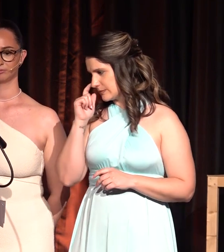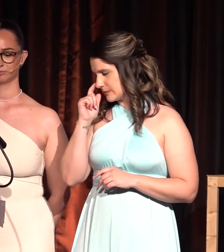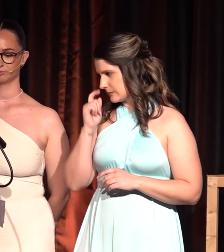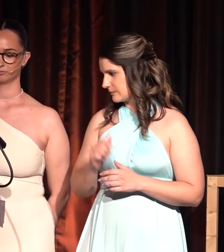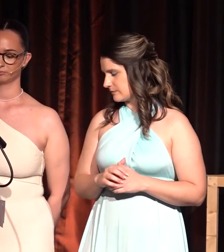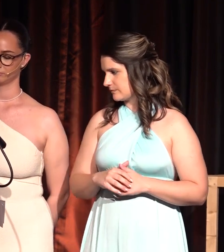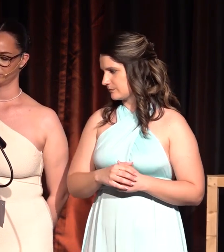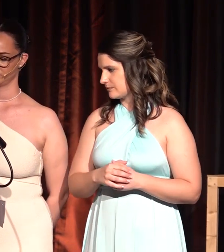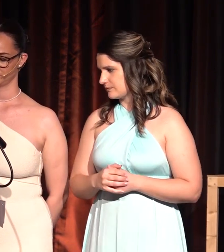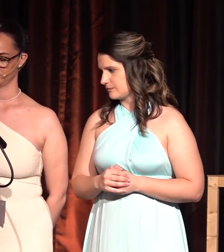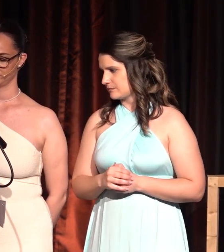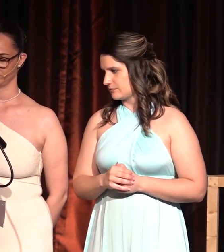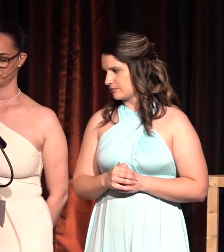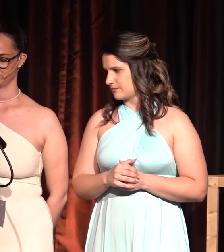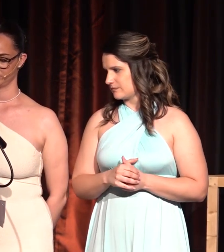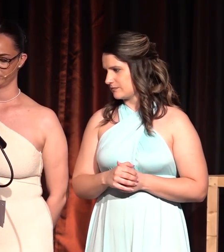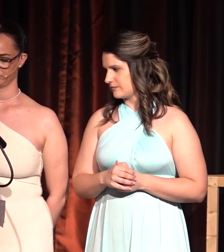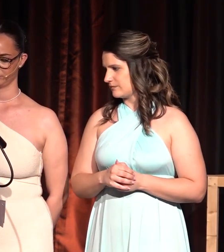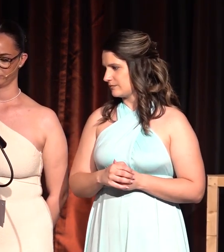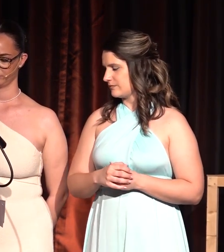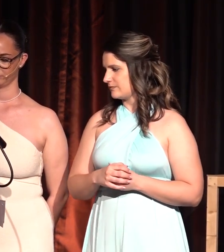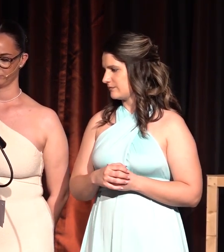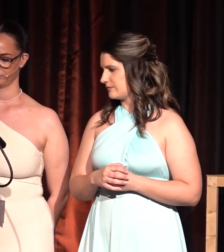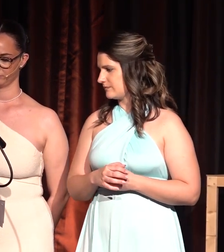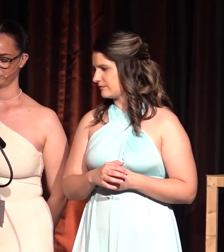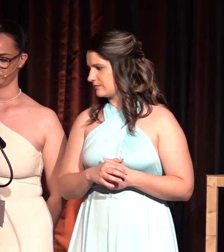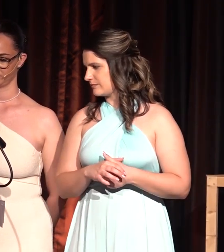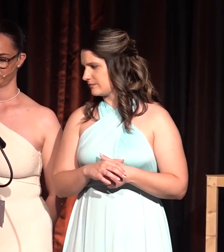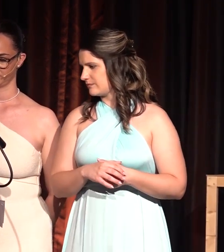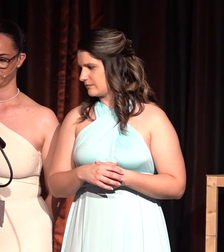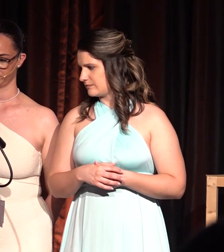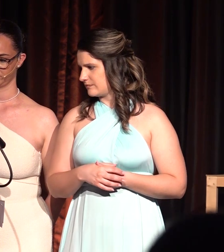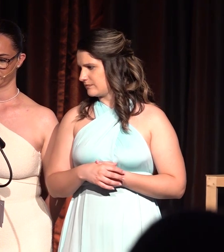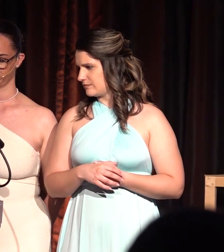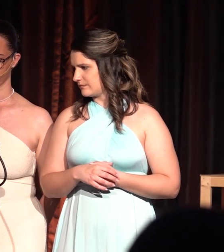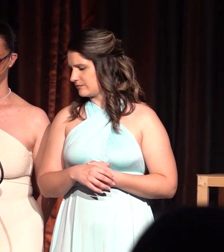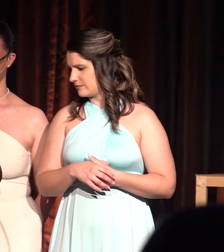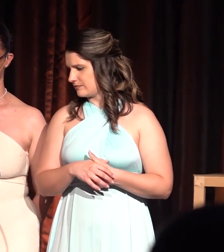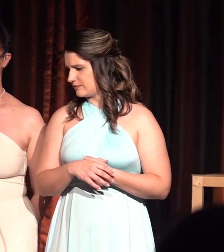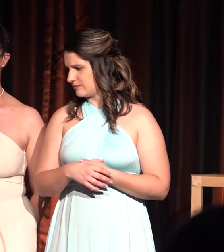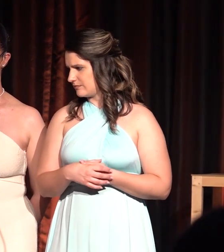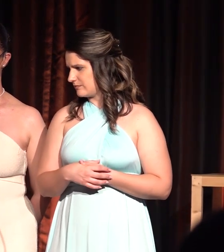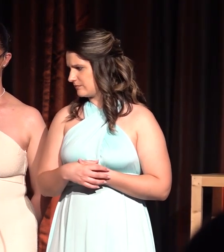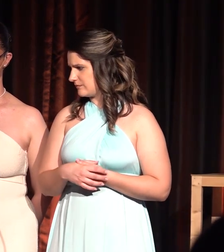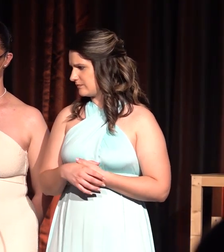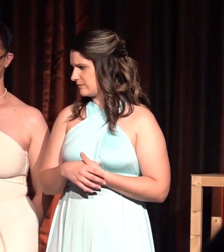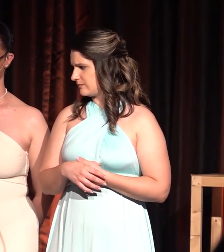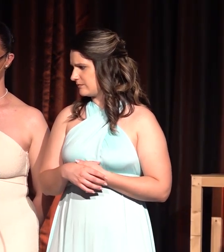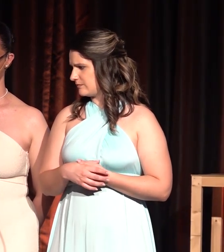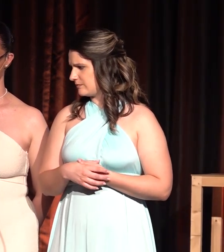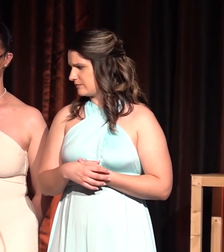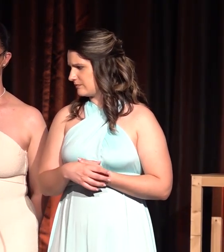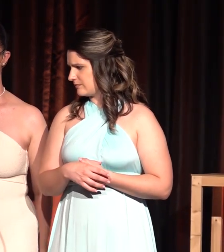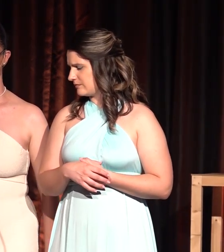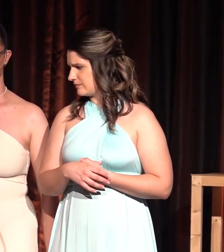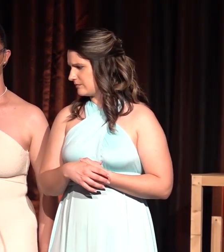de Iker Gisbert, Macarena González, José Ahmed Medina, Pere Roca, Ivan Sorribes i